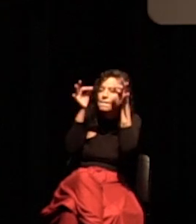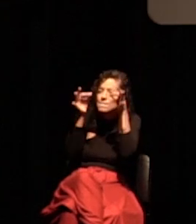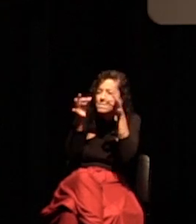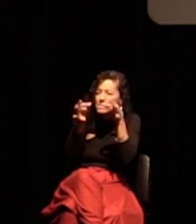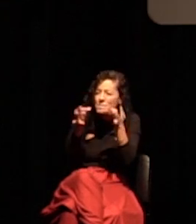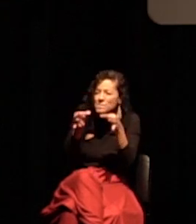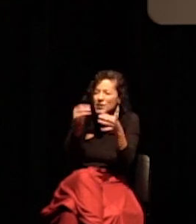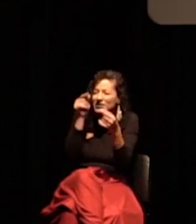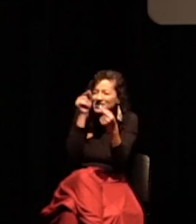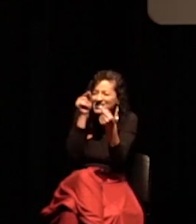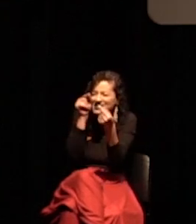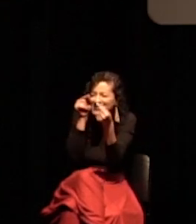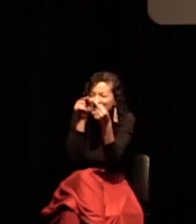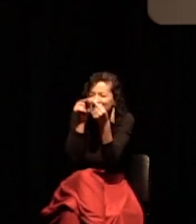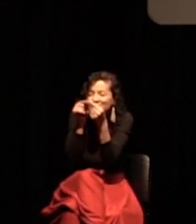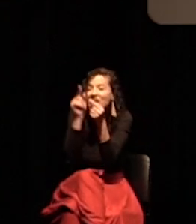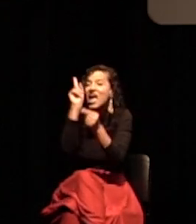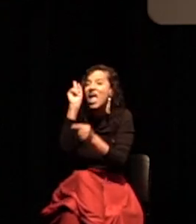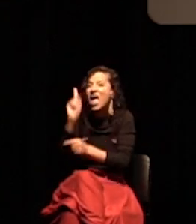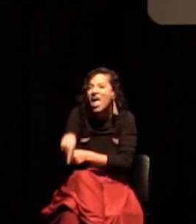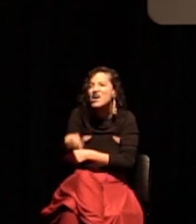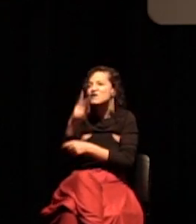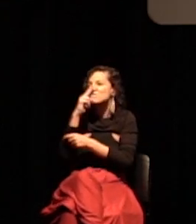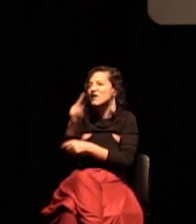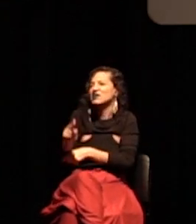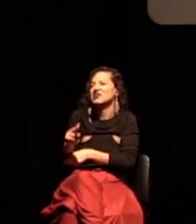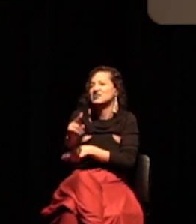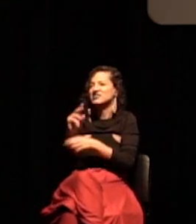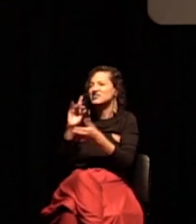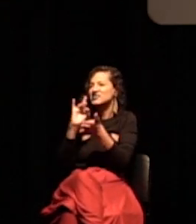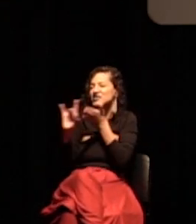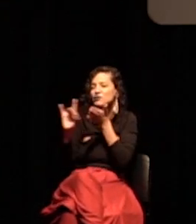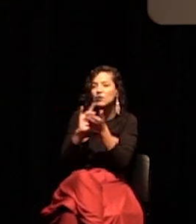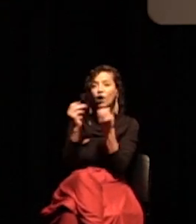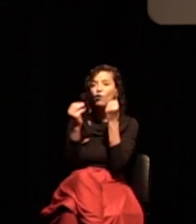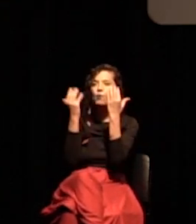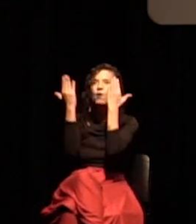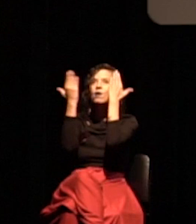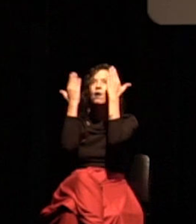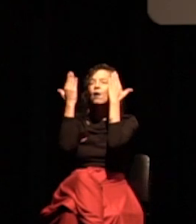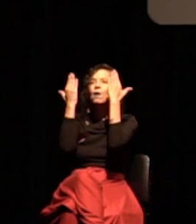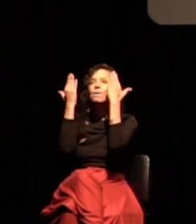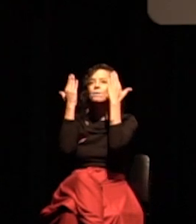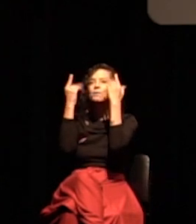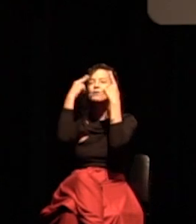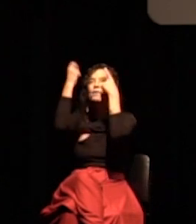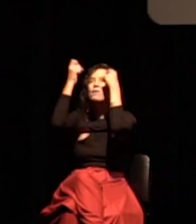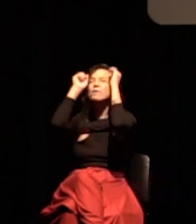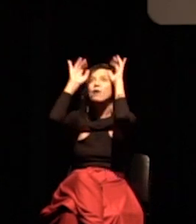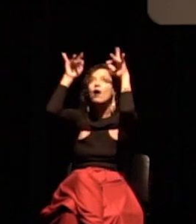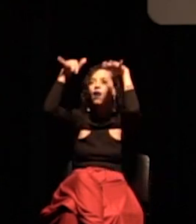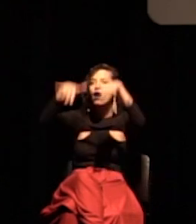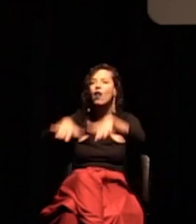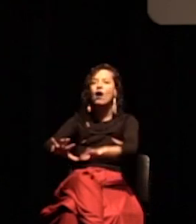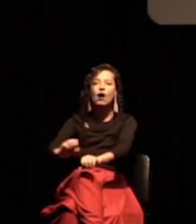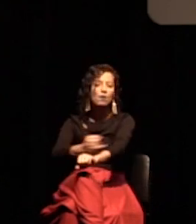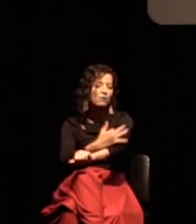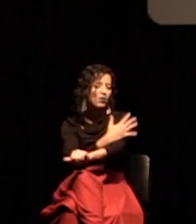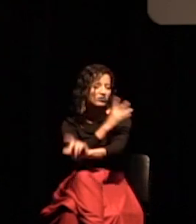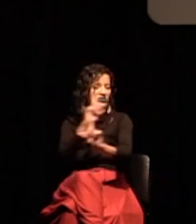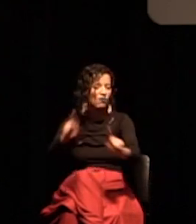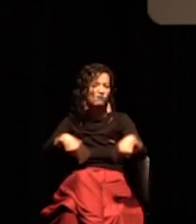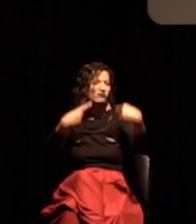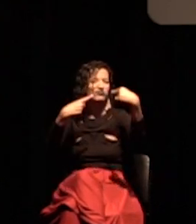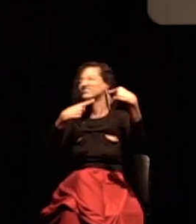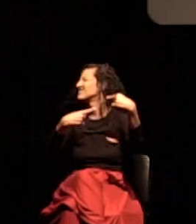é inimiga do transbordamento psíquico e da emoção. Muito pelo contrário. Elas são